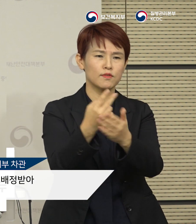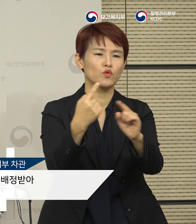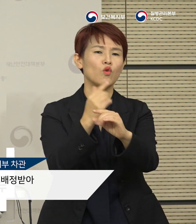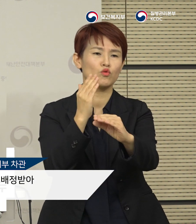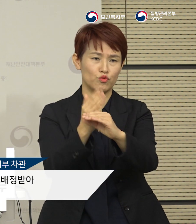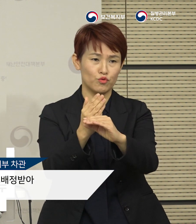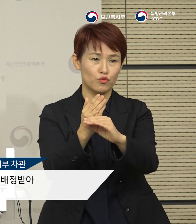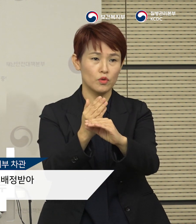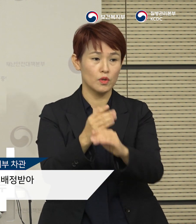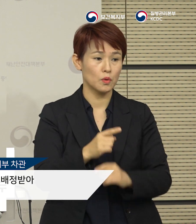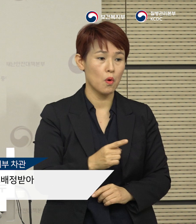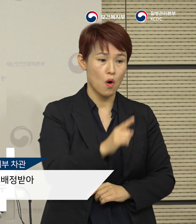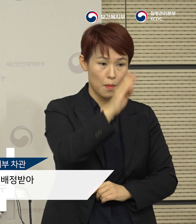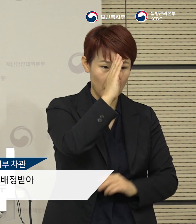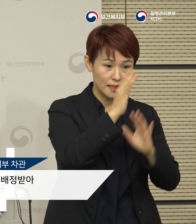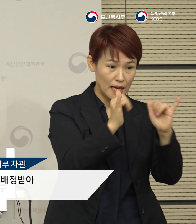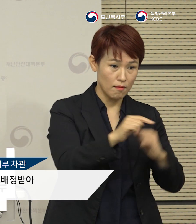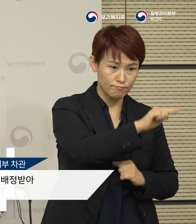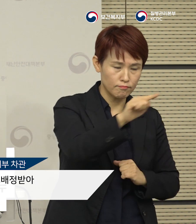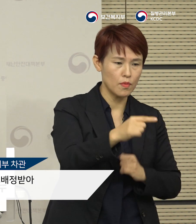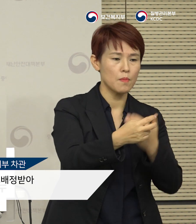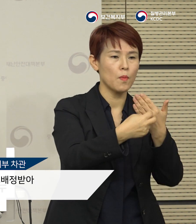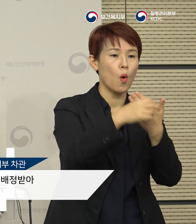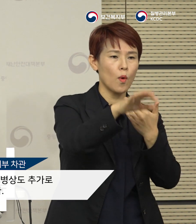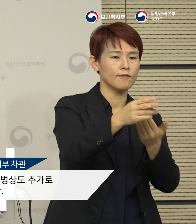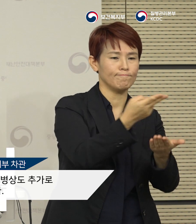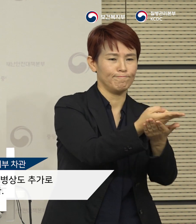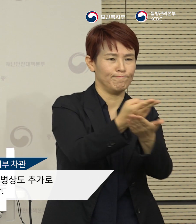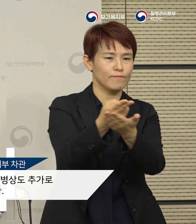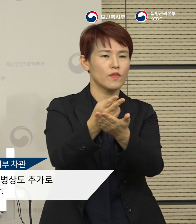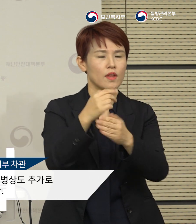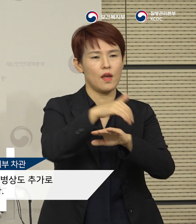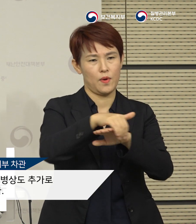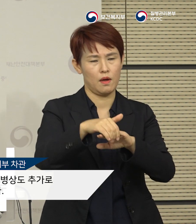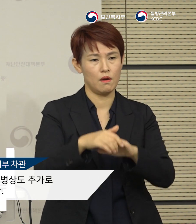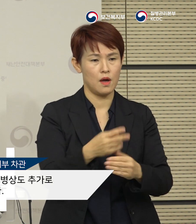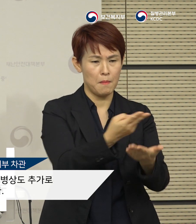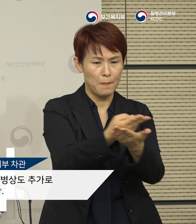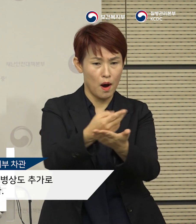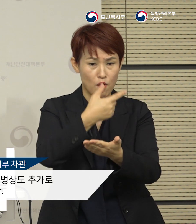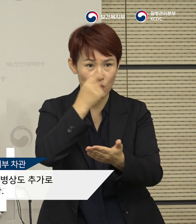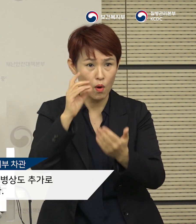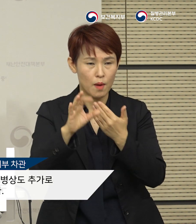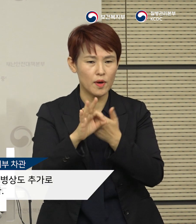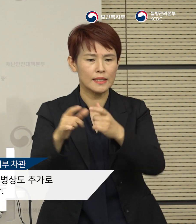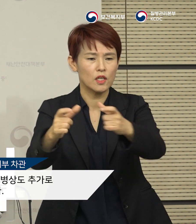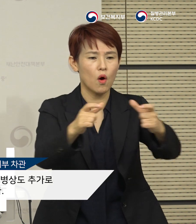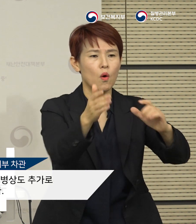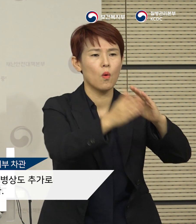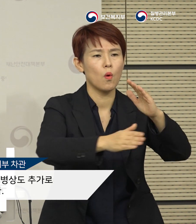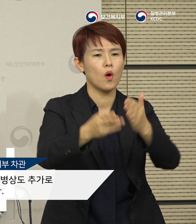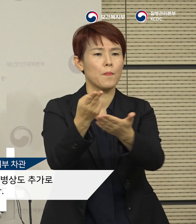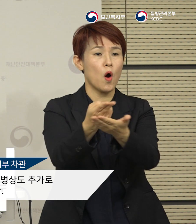이외의 환자도 병원을 배정받아 입원할 예정에 있습니다. 병상이 부족할 경우에는 지역 내